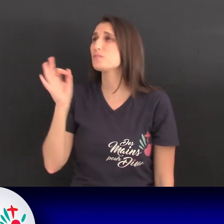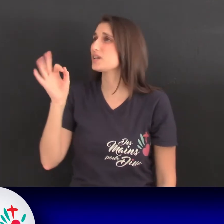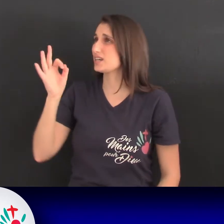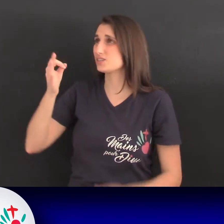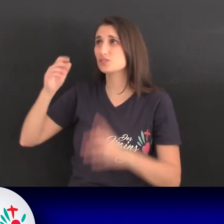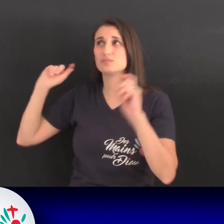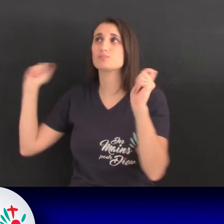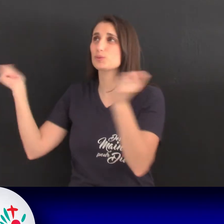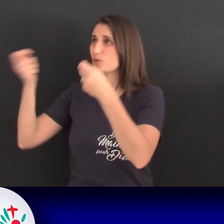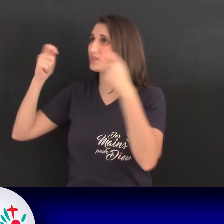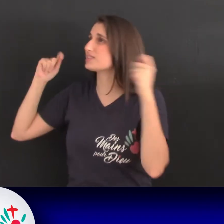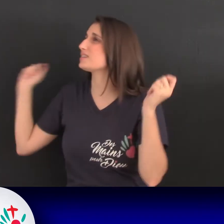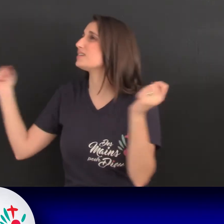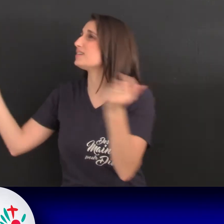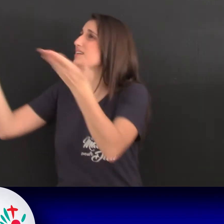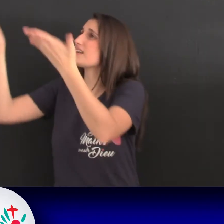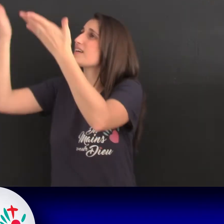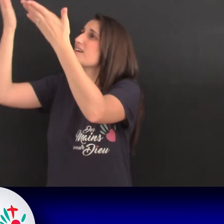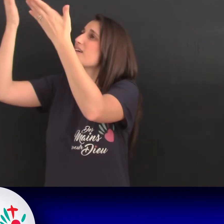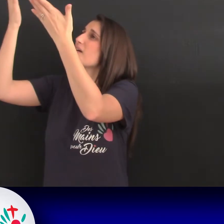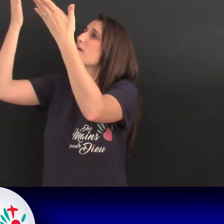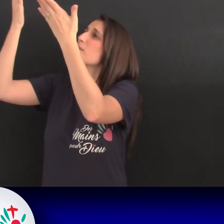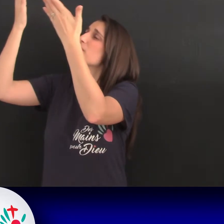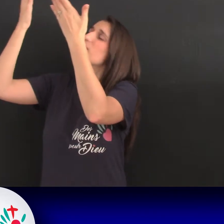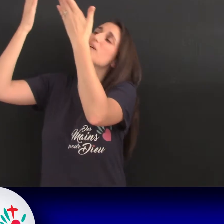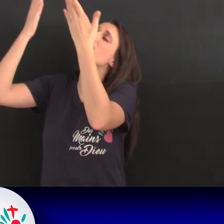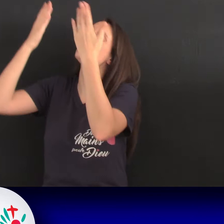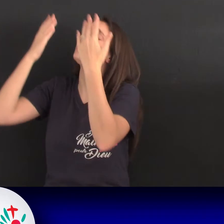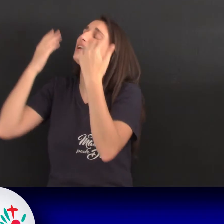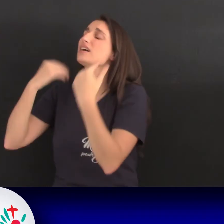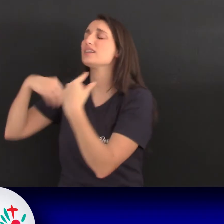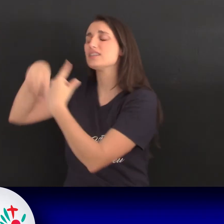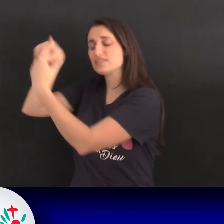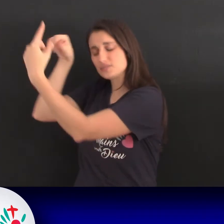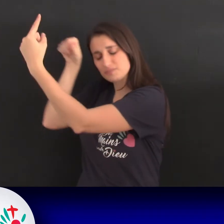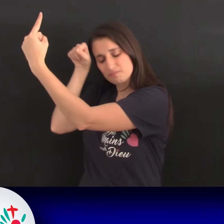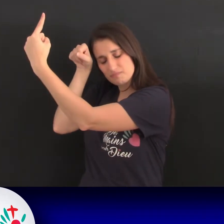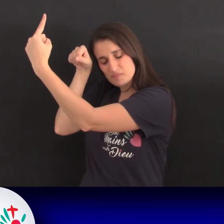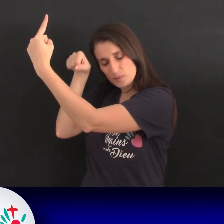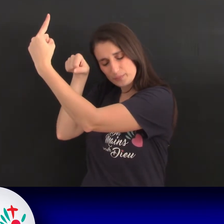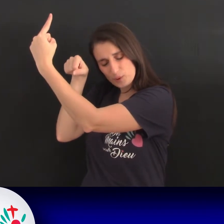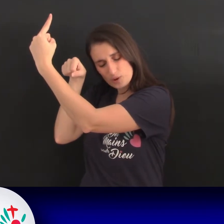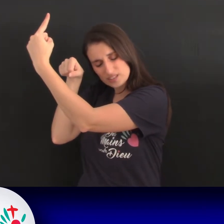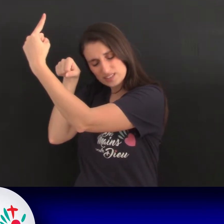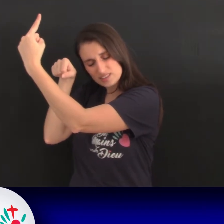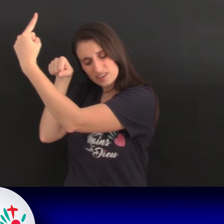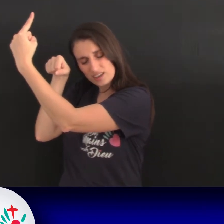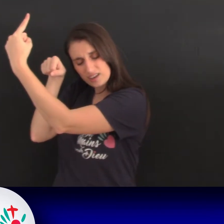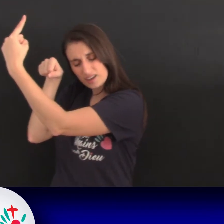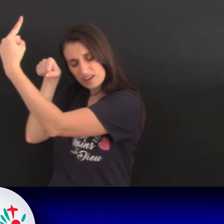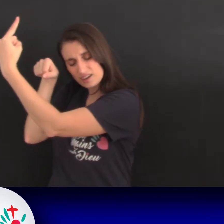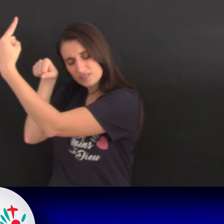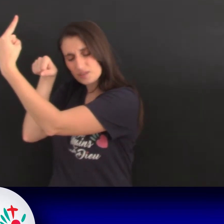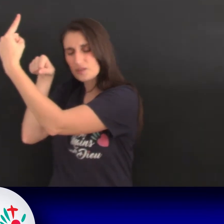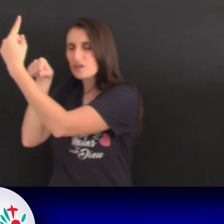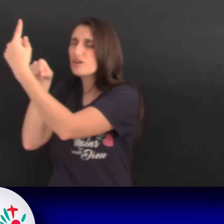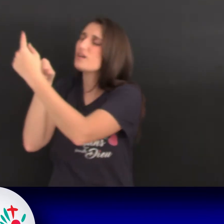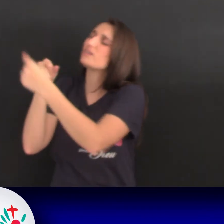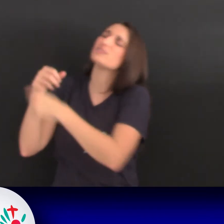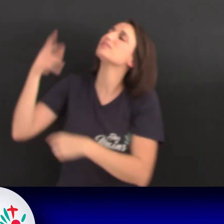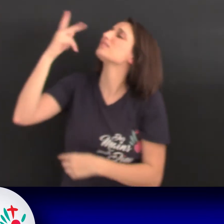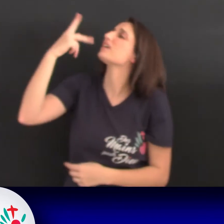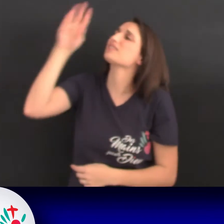célèbre. Oui, je te célèbre et je me